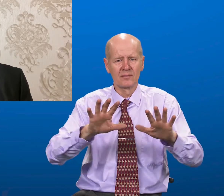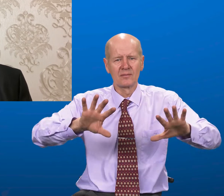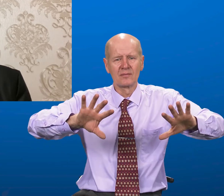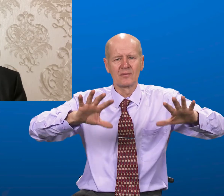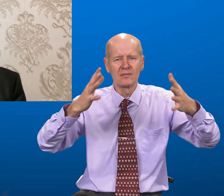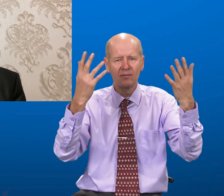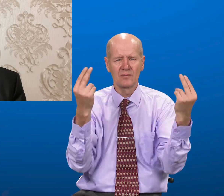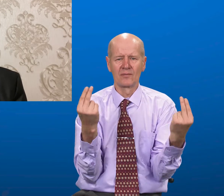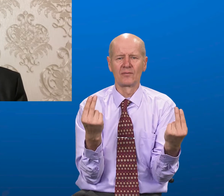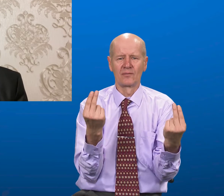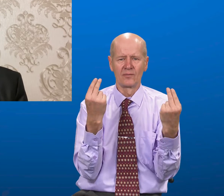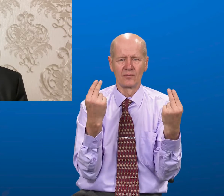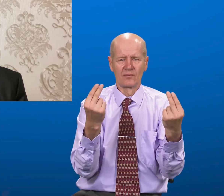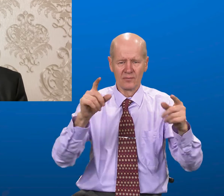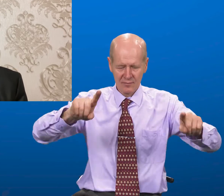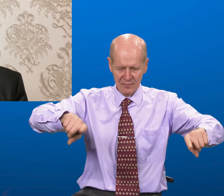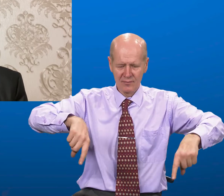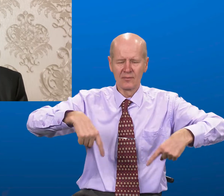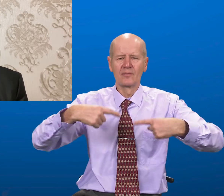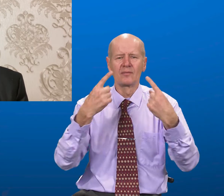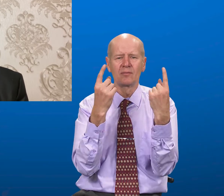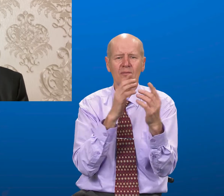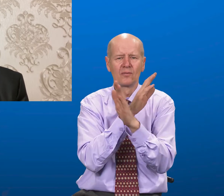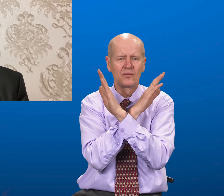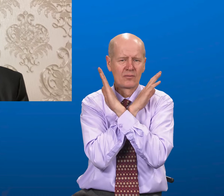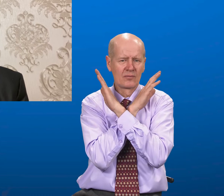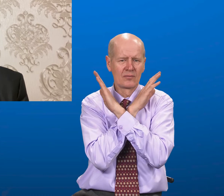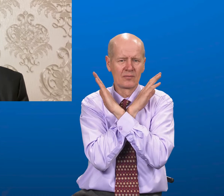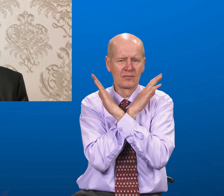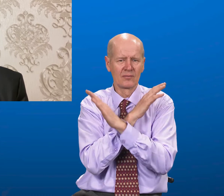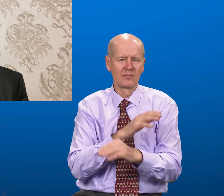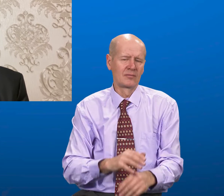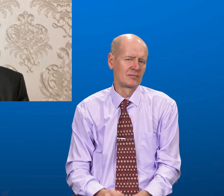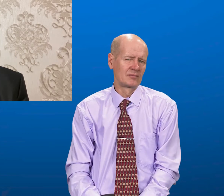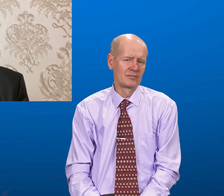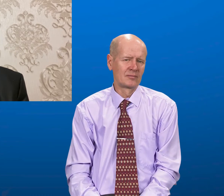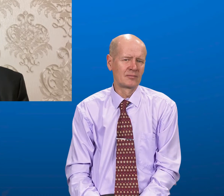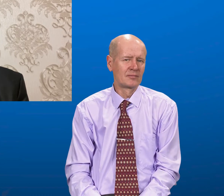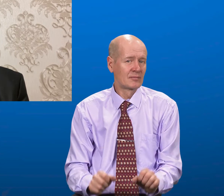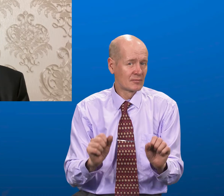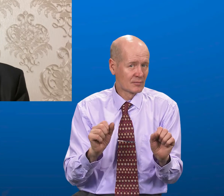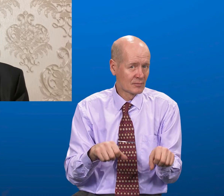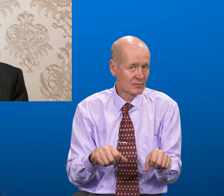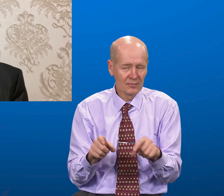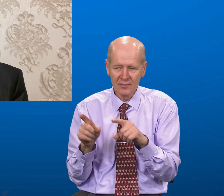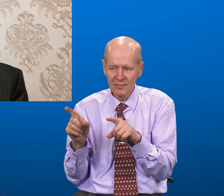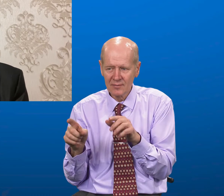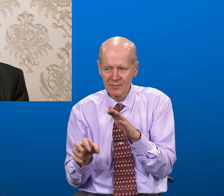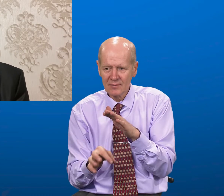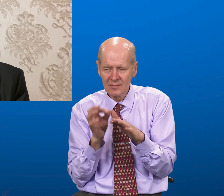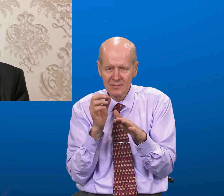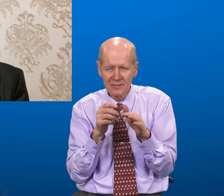что Христос совершил чудо, воскресил умершего. А может